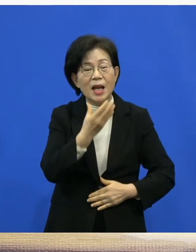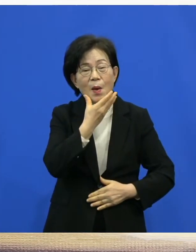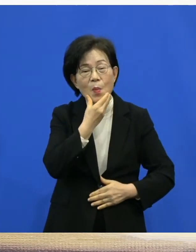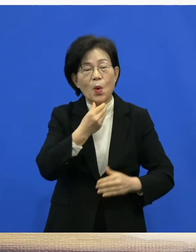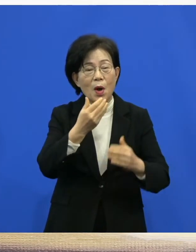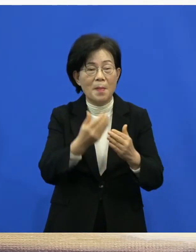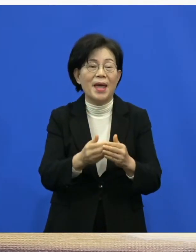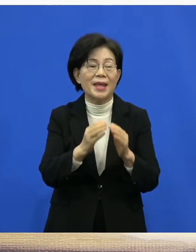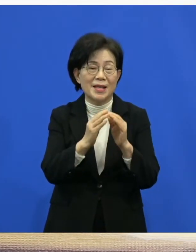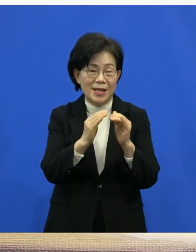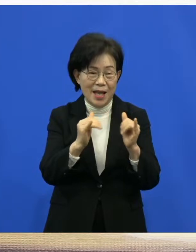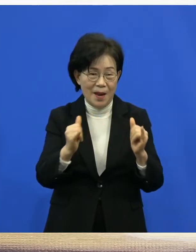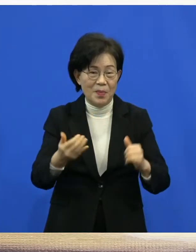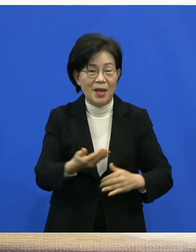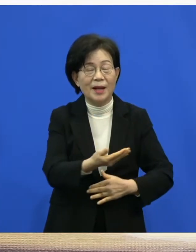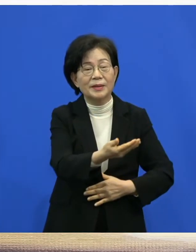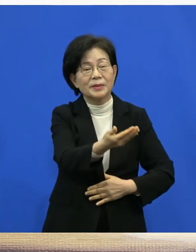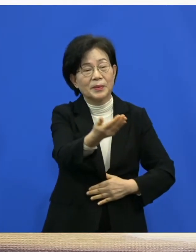받았어요.